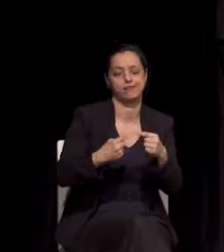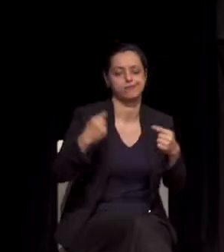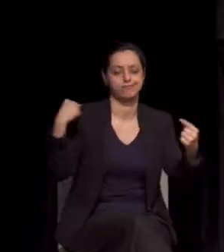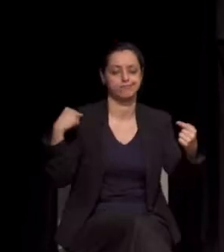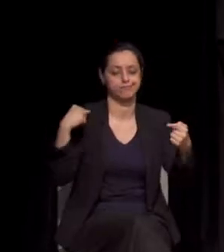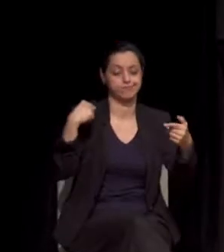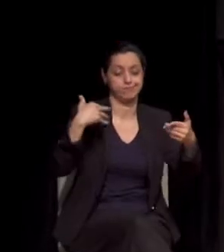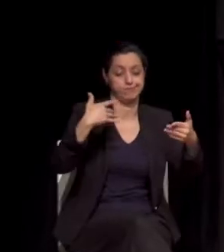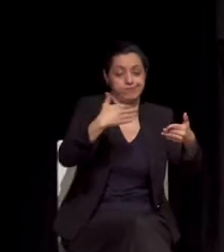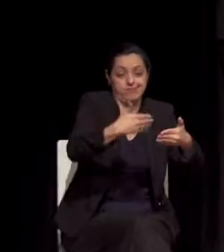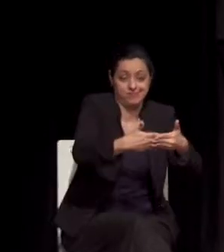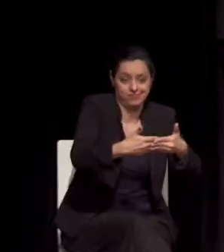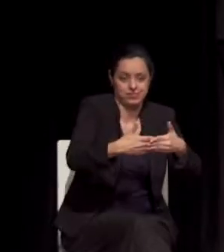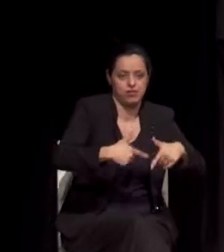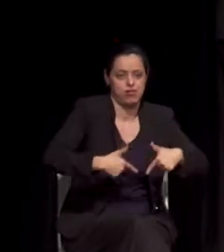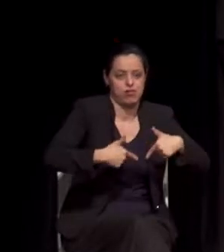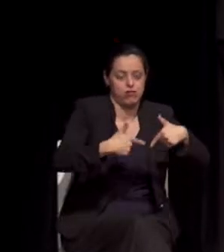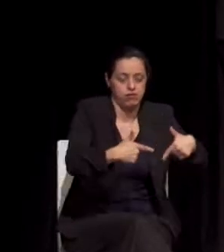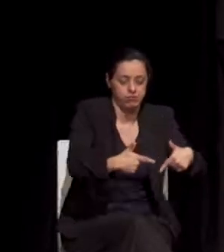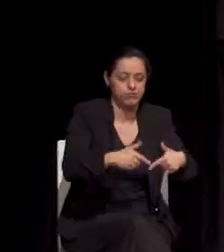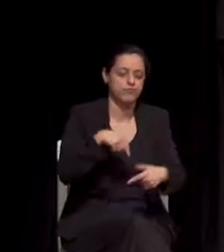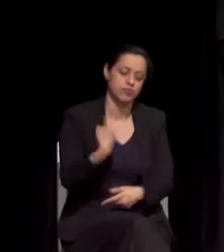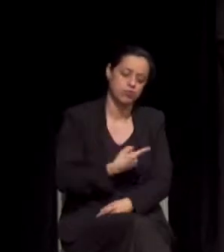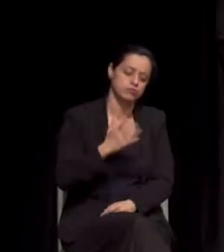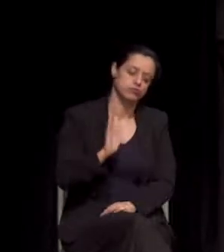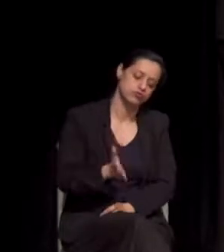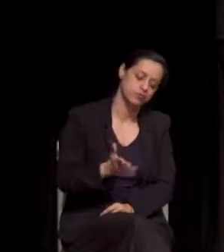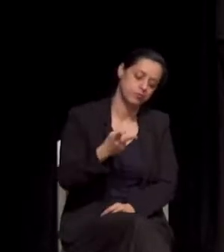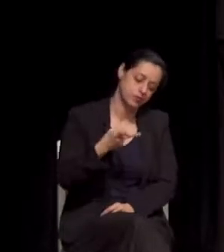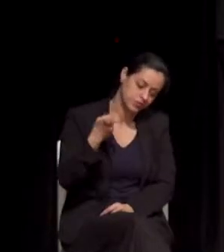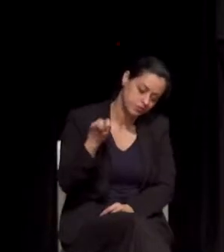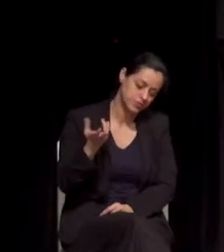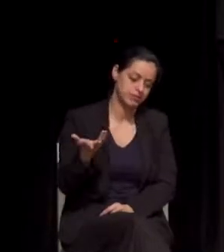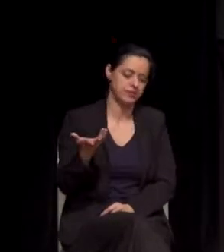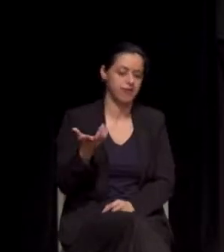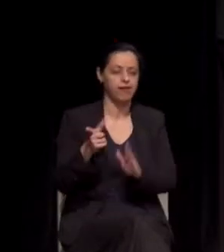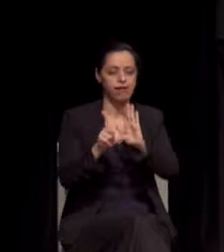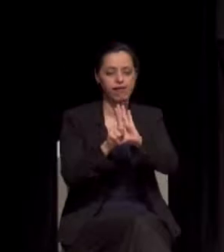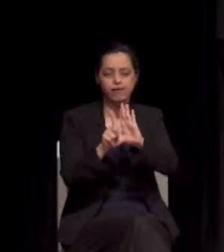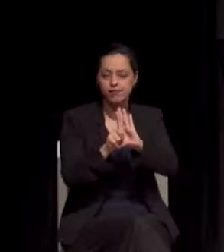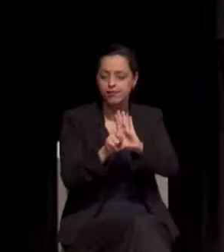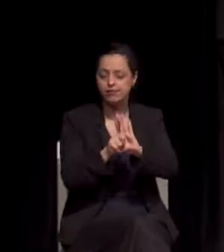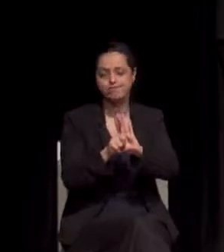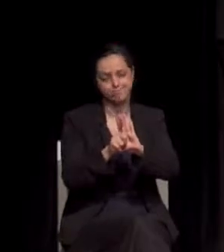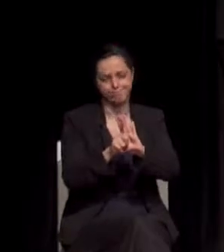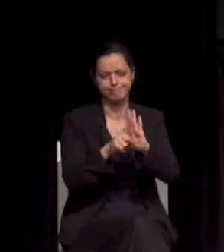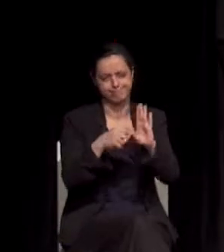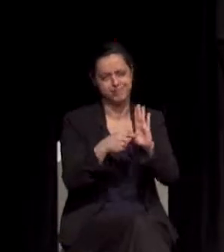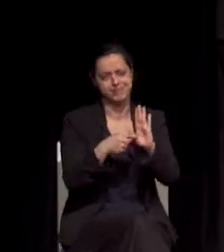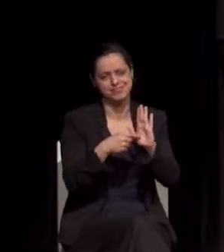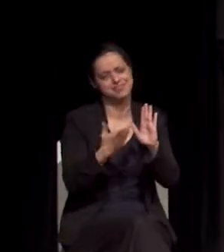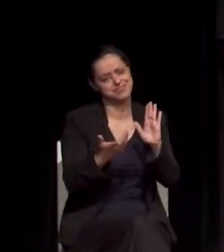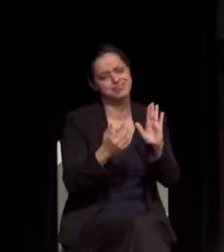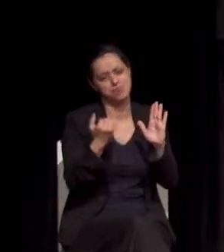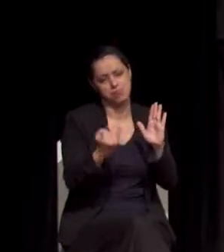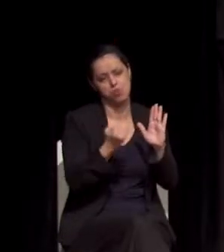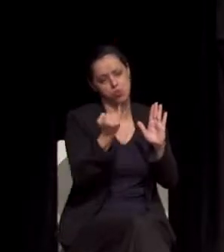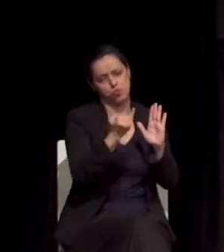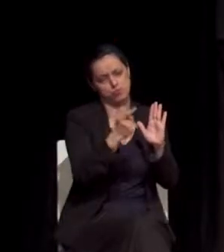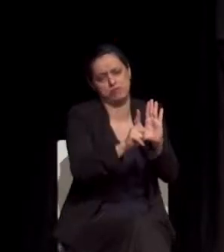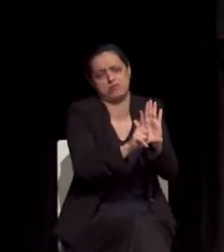aqui já percebemos e já falamos o quanto essa lei é de extrema importância para a